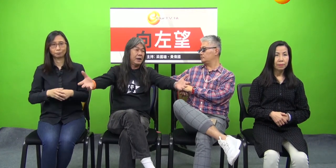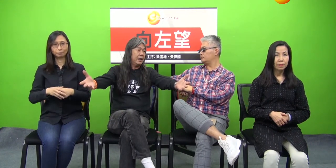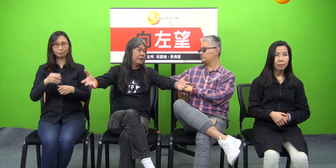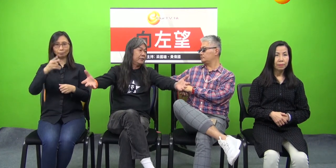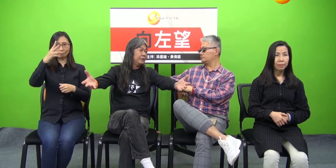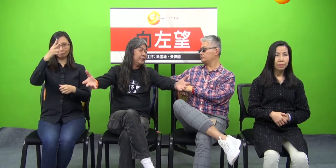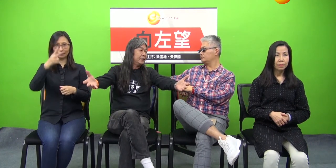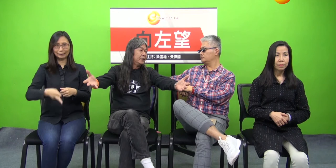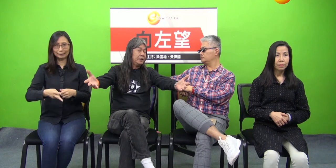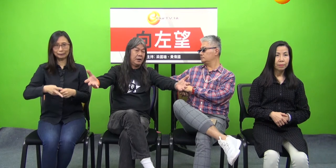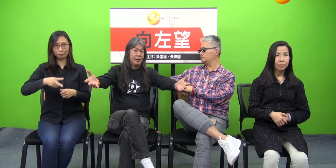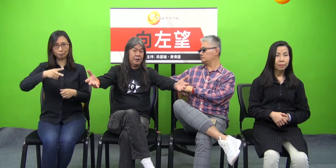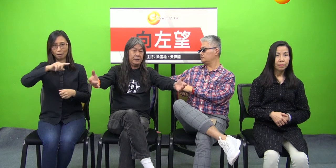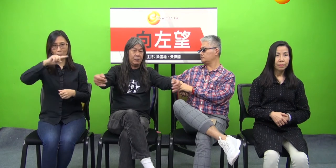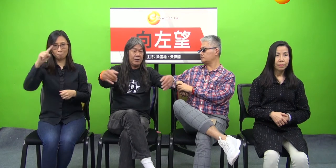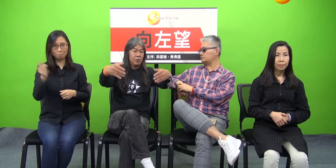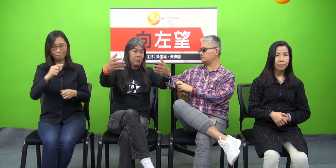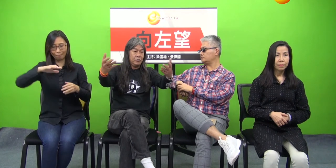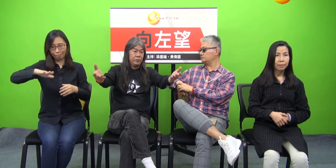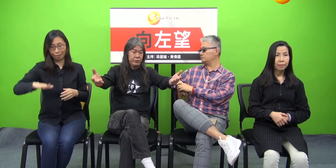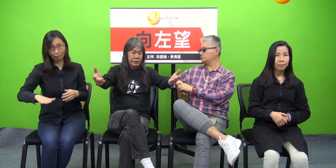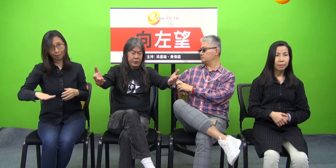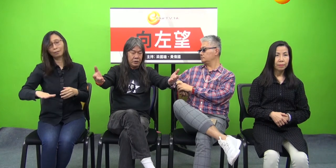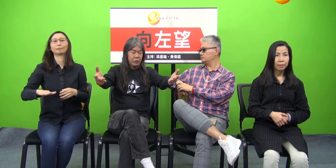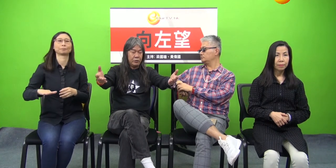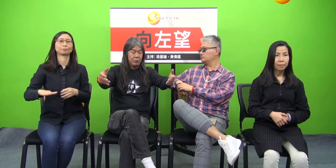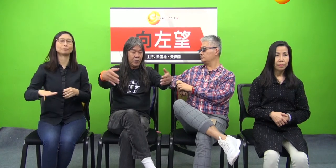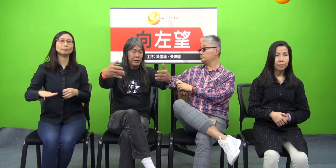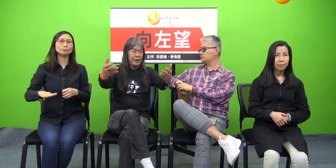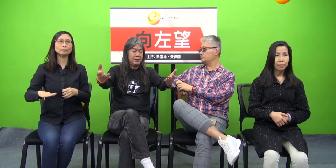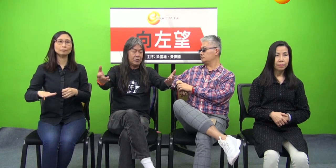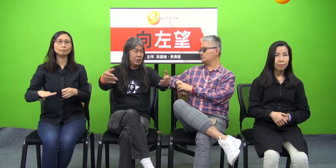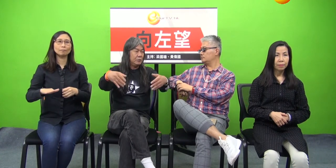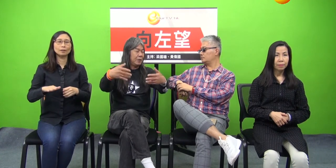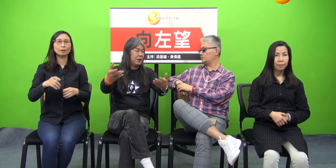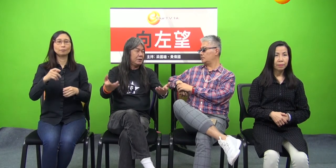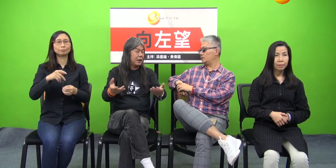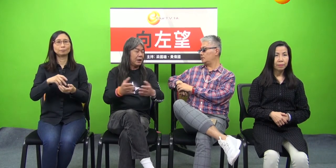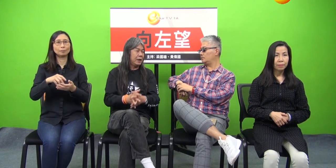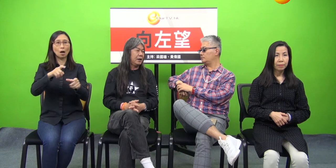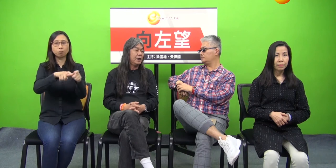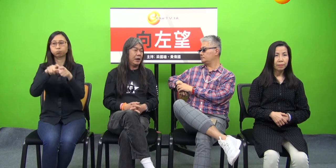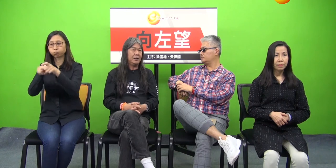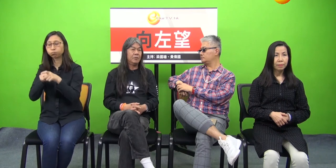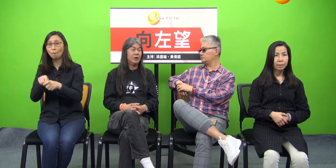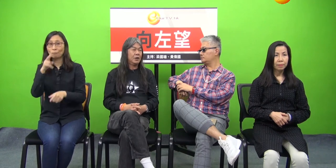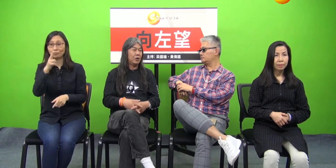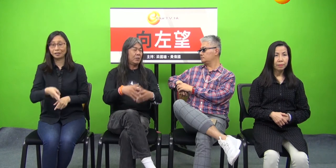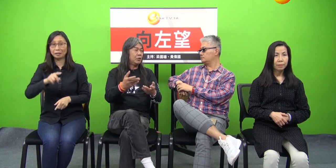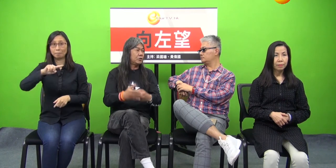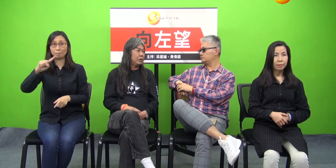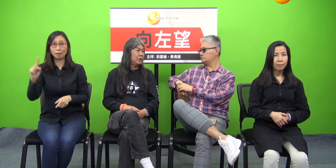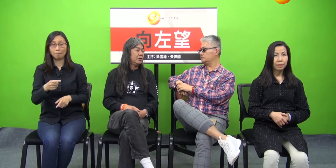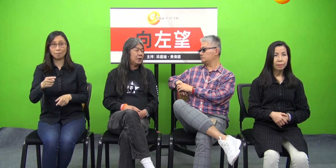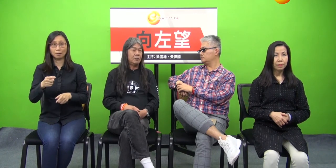下嘅即係揾到誒税，每年利得税二百萬之下嘅企業退一